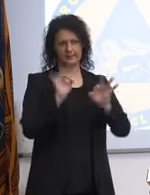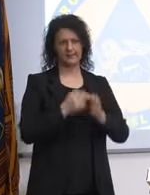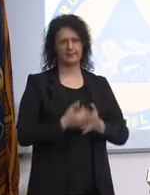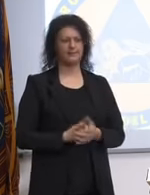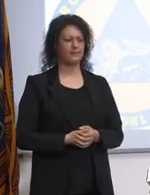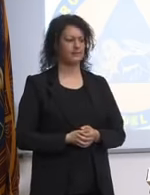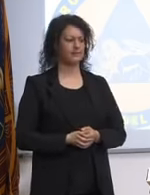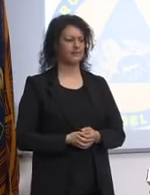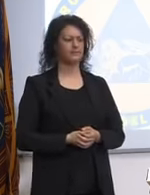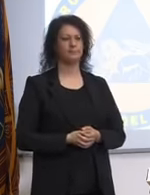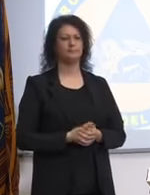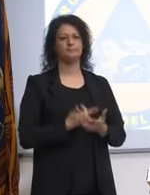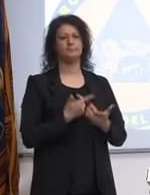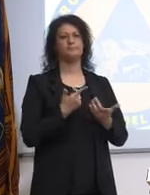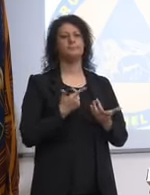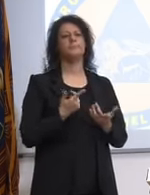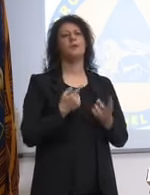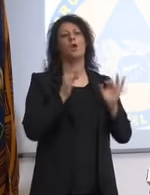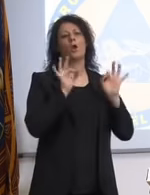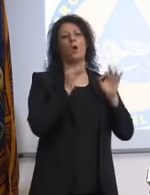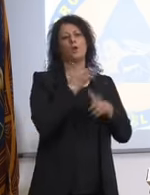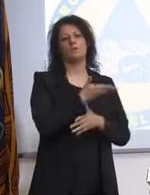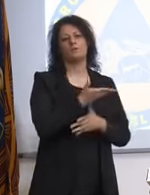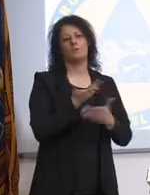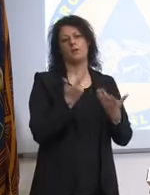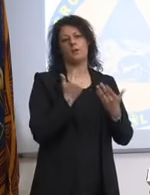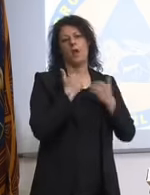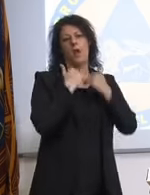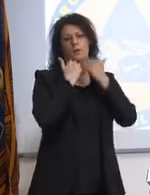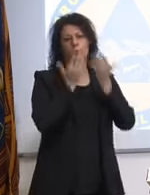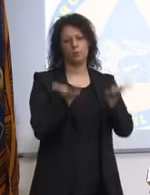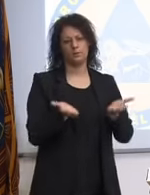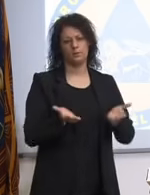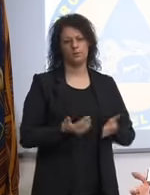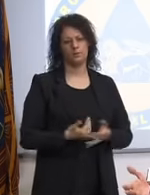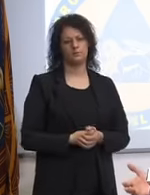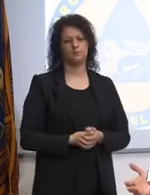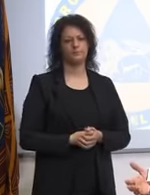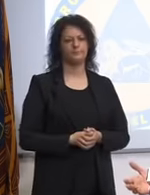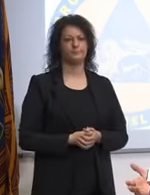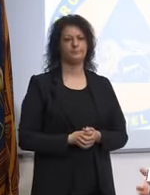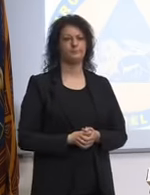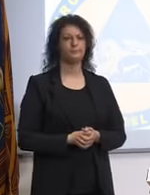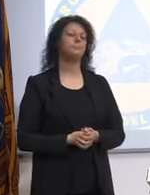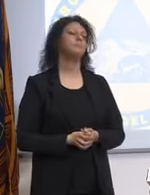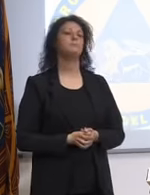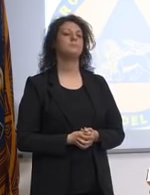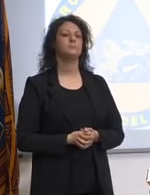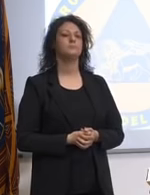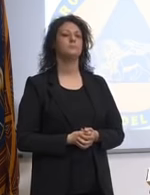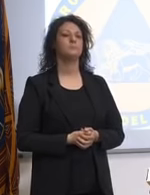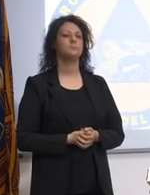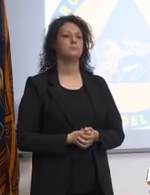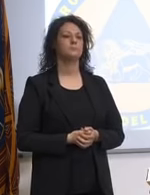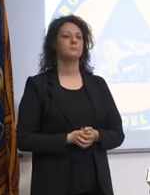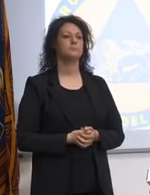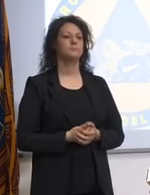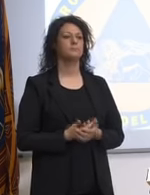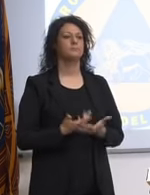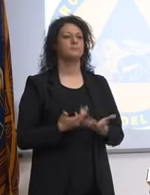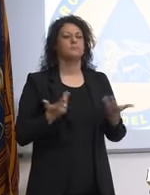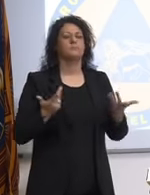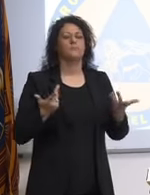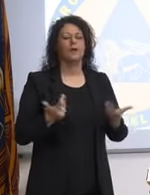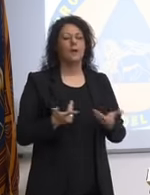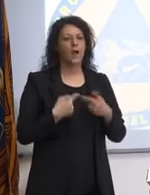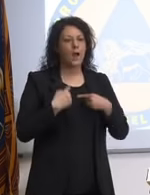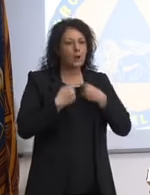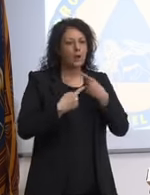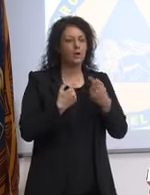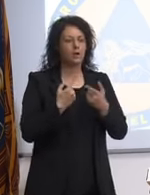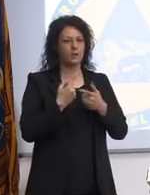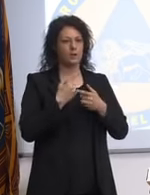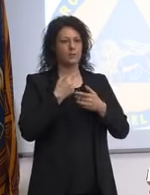per, è un palliativo, e così proprio è inutile. Io non so cos'altro